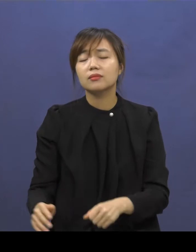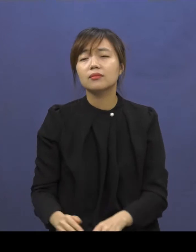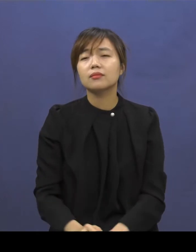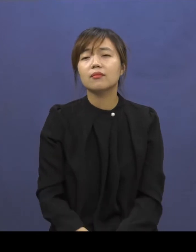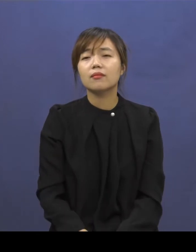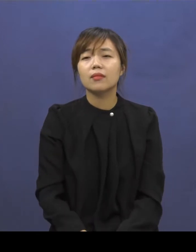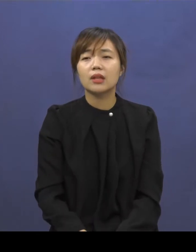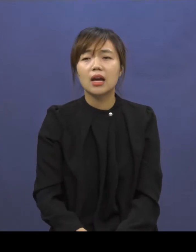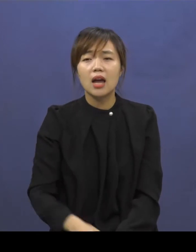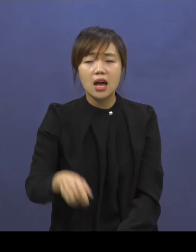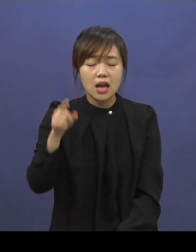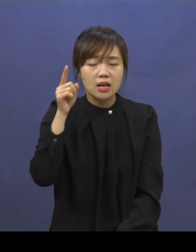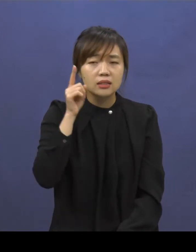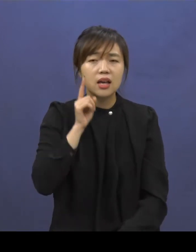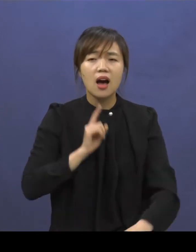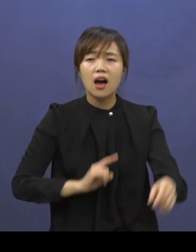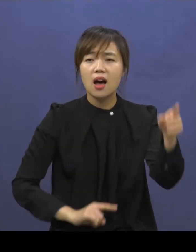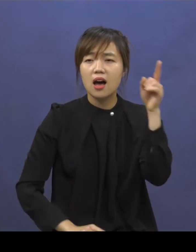기도하오니